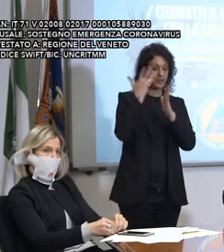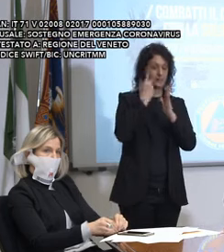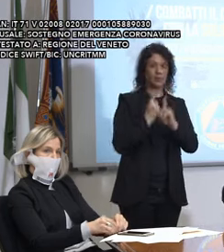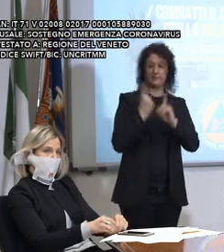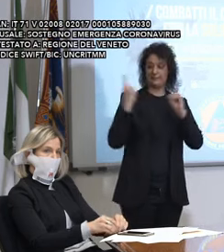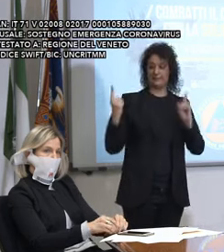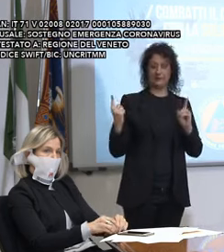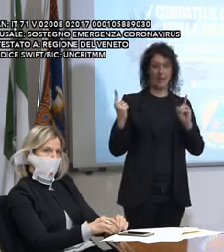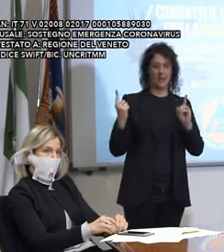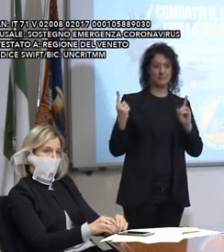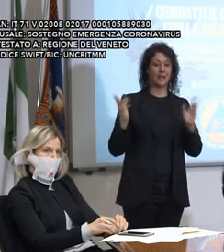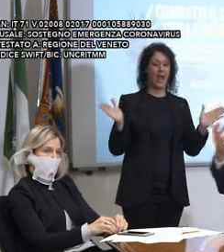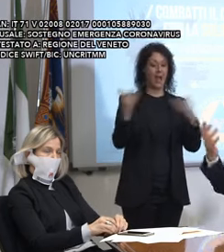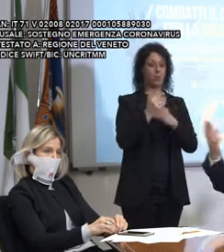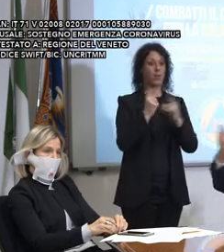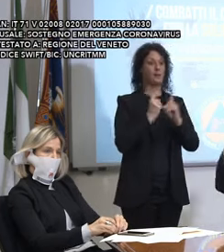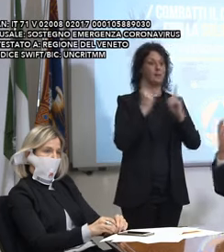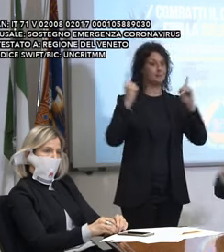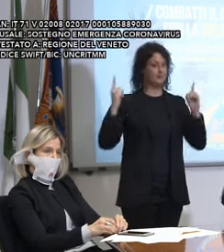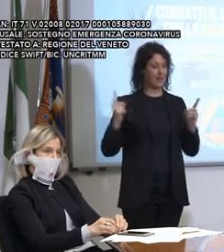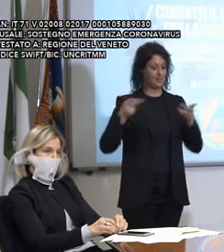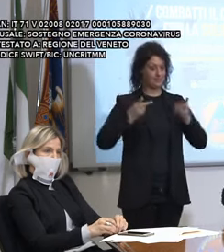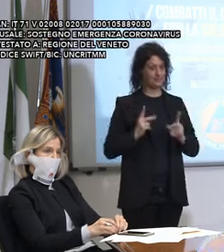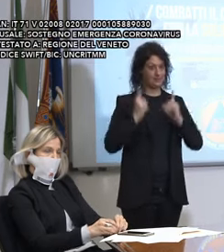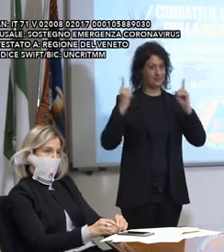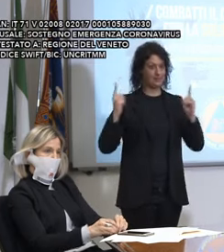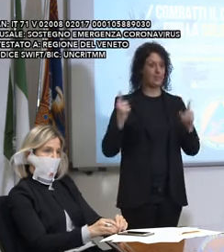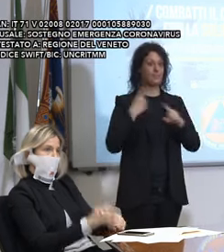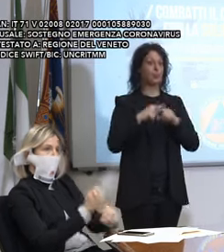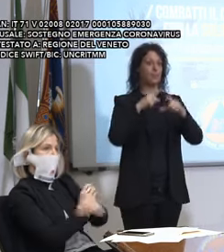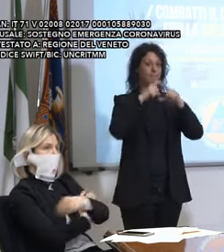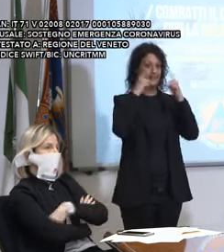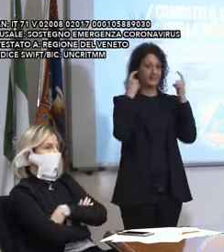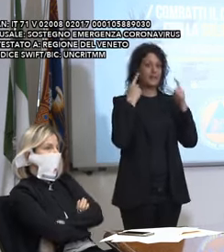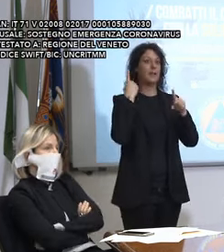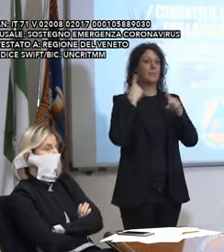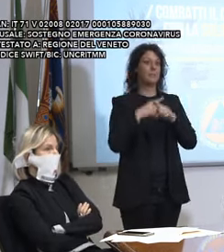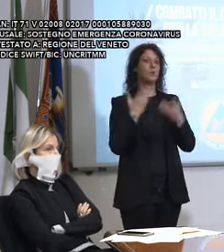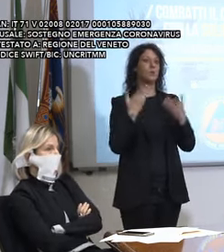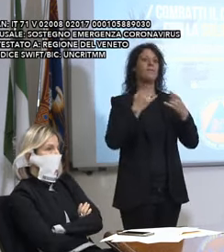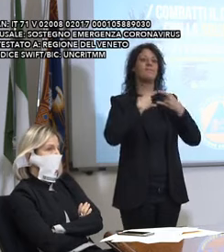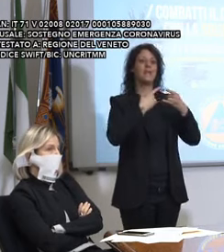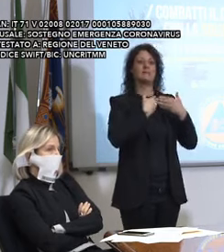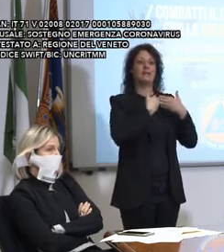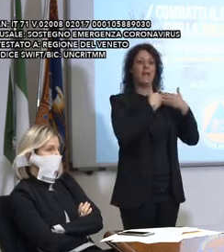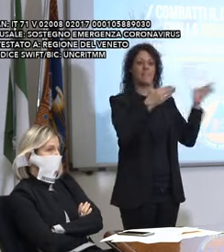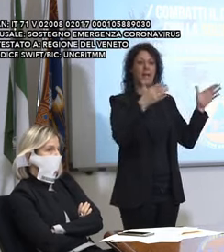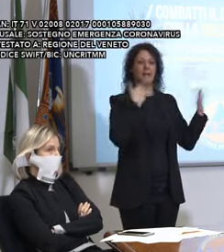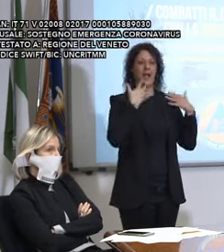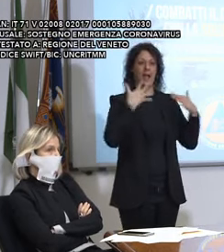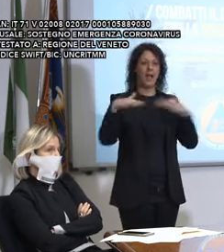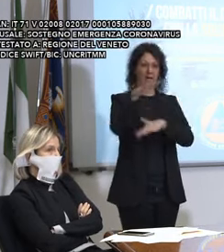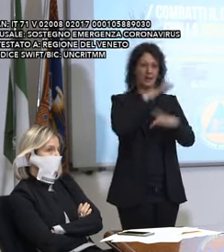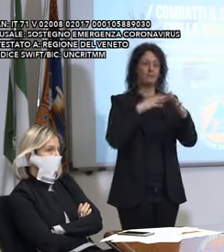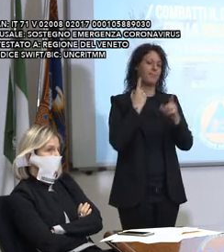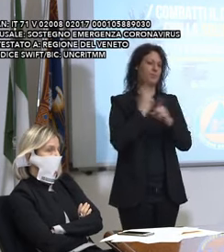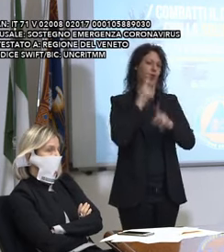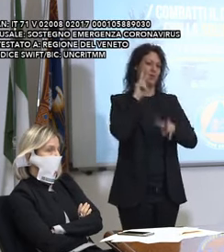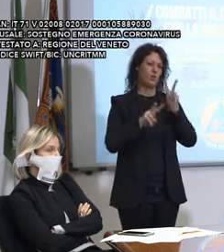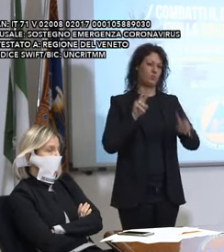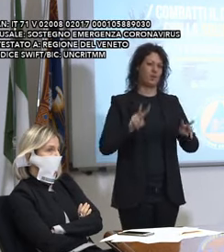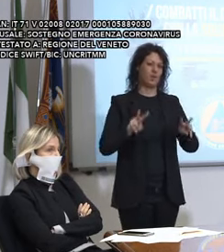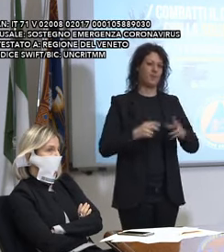sia, ventilare le aule, vabbè, perché è una buona stagione, quindi si possono tenere le finestre aperte, però sono tutti aspetti da valutare. Ovvio